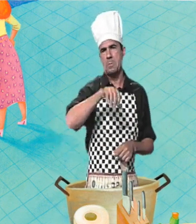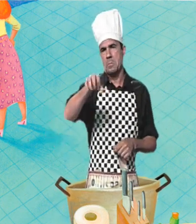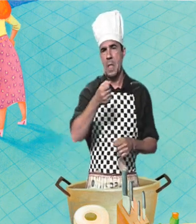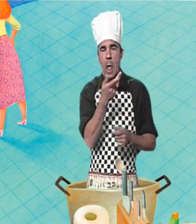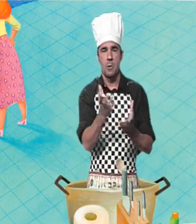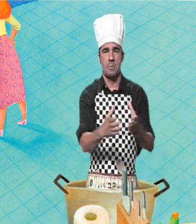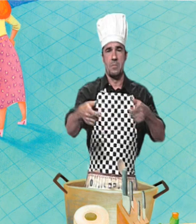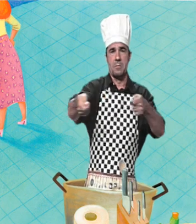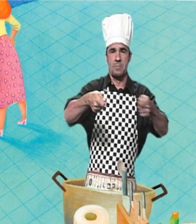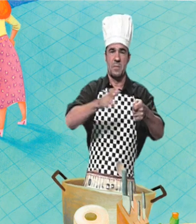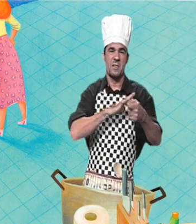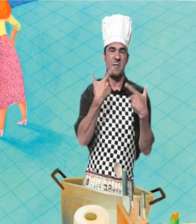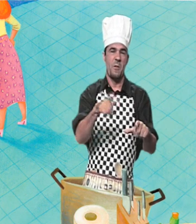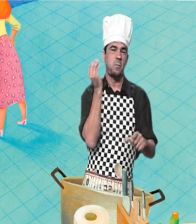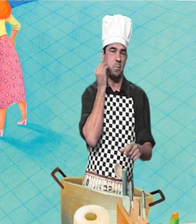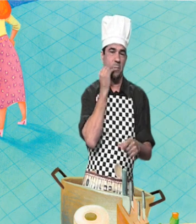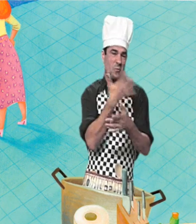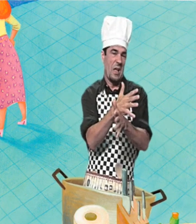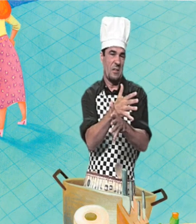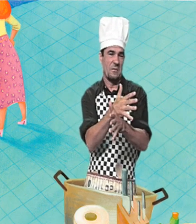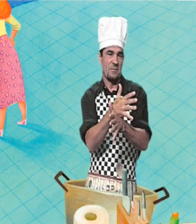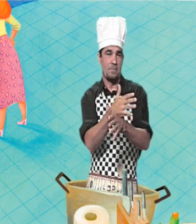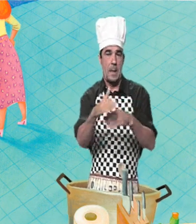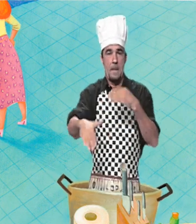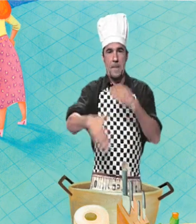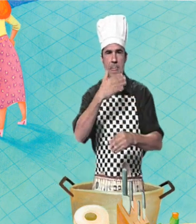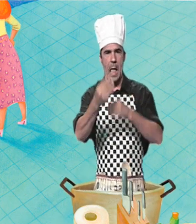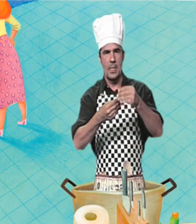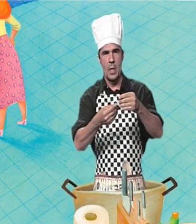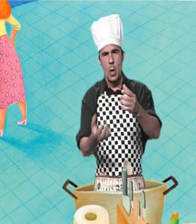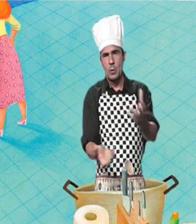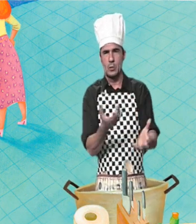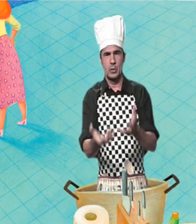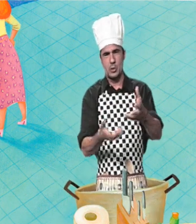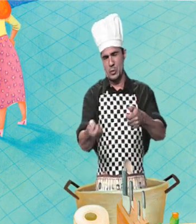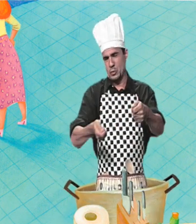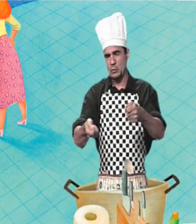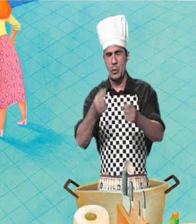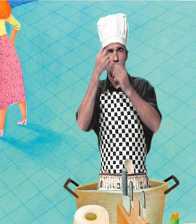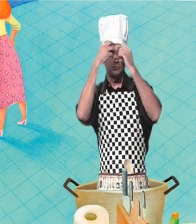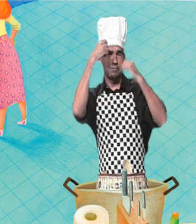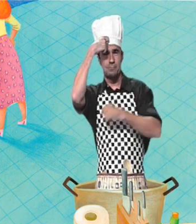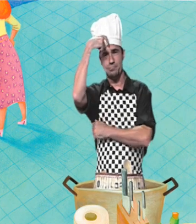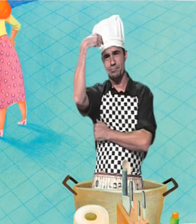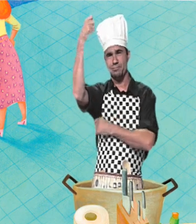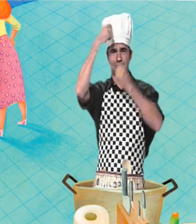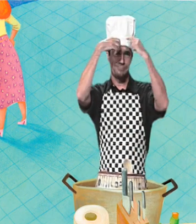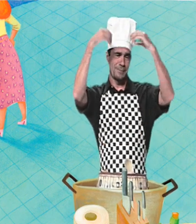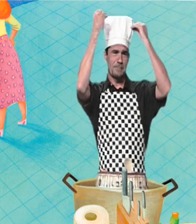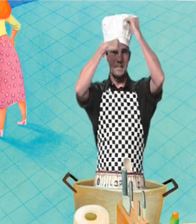de les tantes olles de joguina i començava a fer-les bullir. A bullir de pensaments.